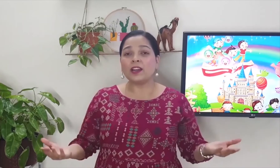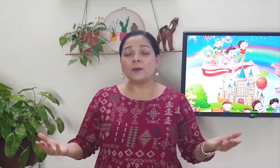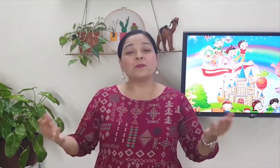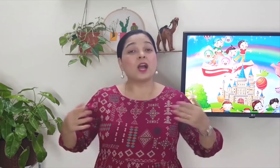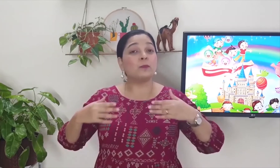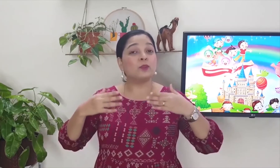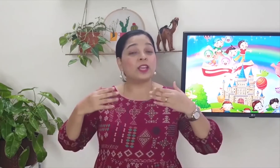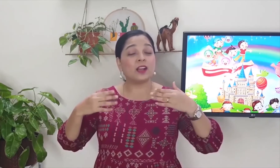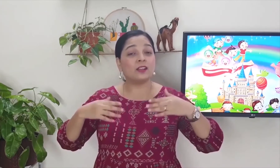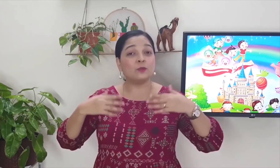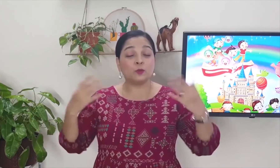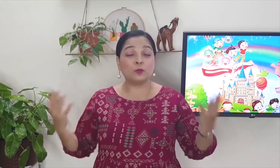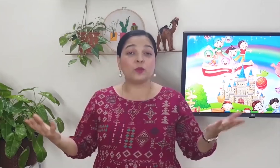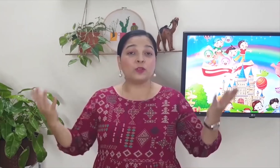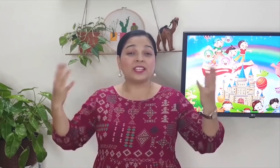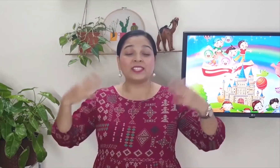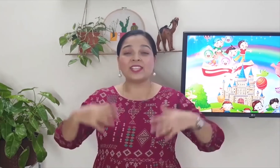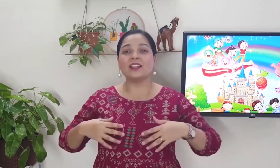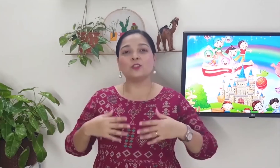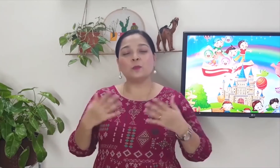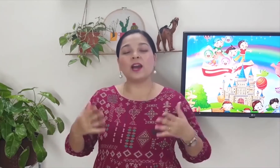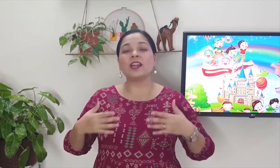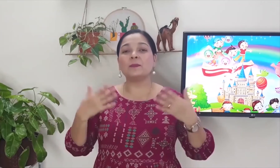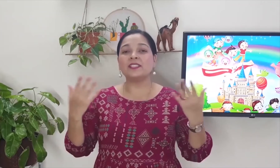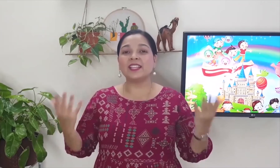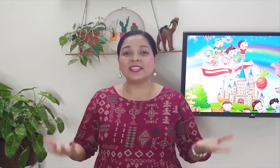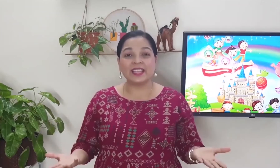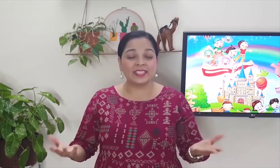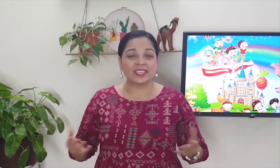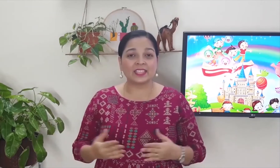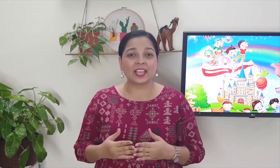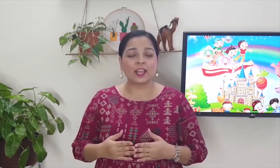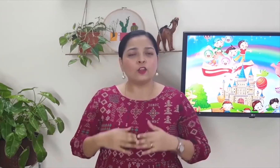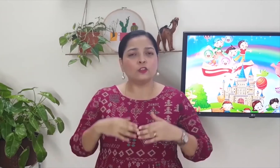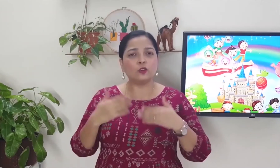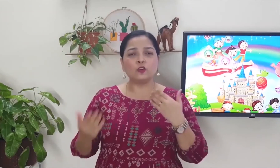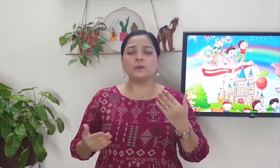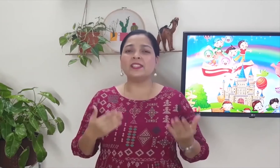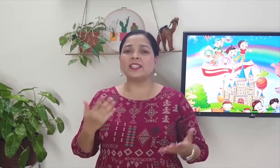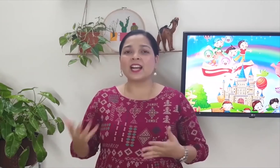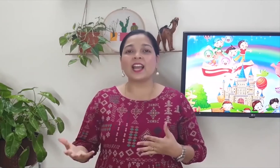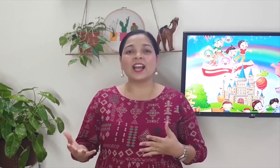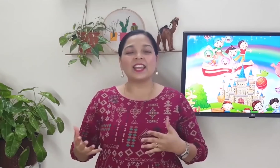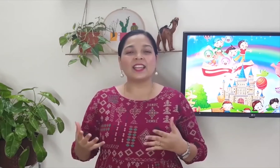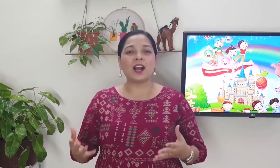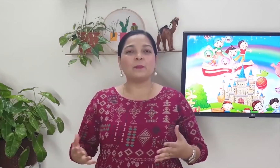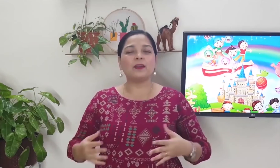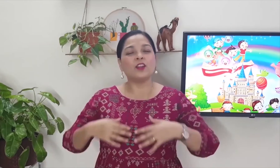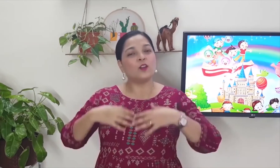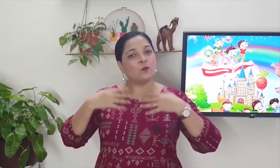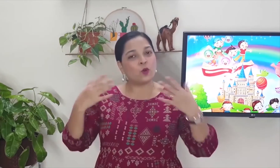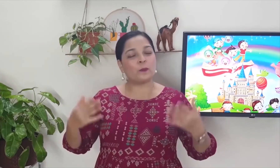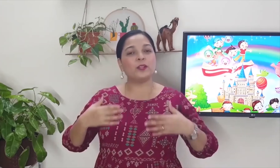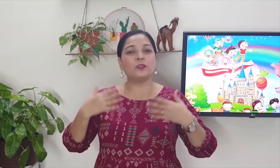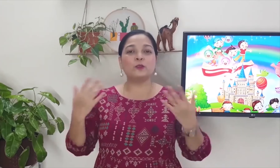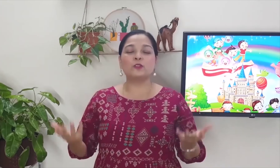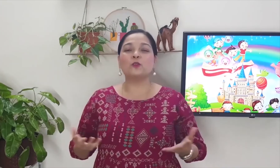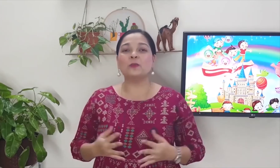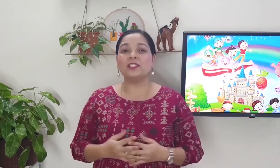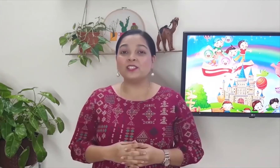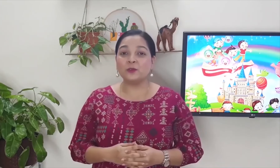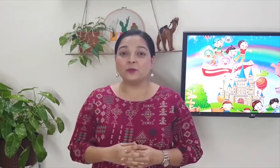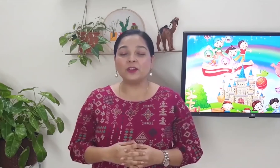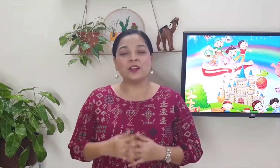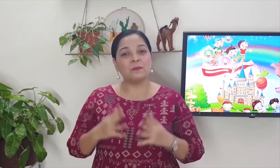म तपाईँलाई जहिले पनि भन्ने गर्छु, यो लिङ्क चाहिँ आफ्नो साथीहरूलाई पनि बाँड्नुहोस्, ताकि फेरि पनि उनीहरूसँग बसेर जति